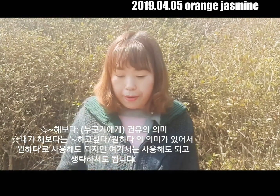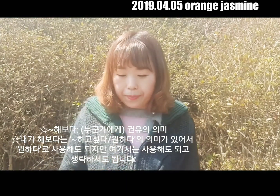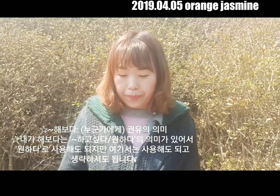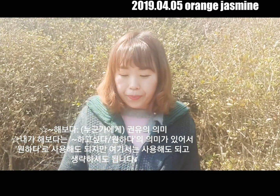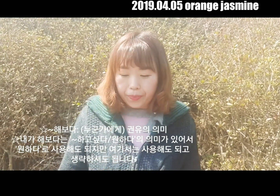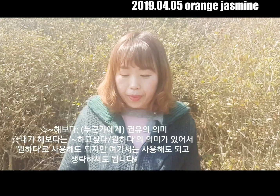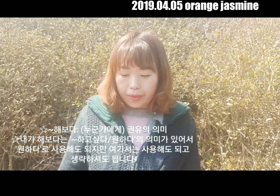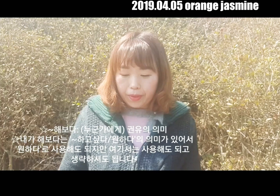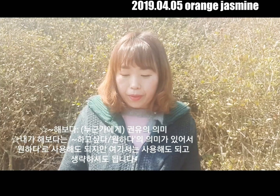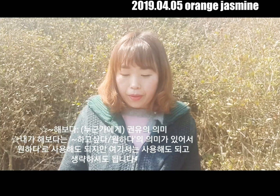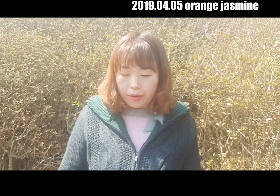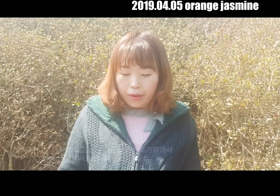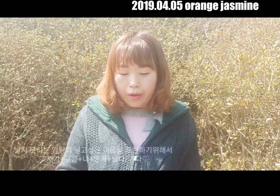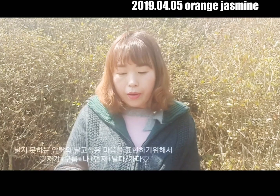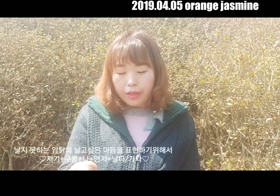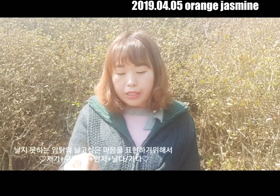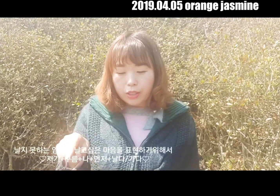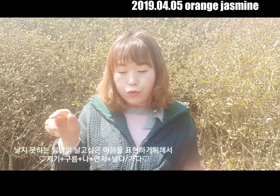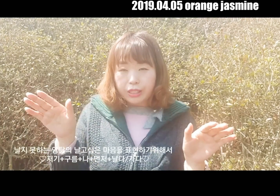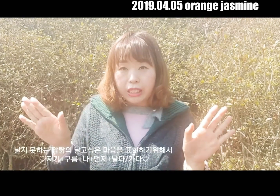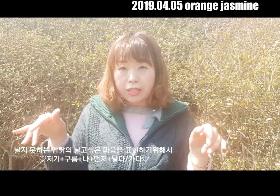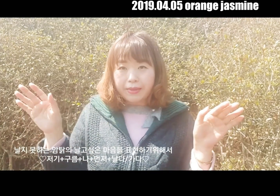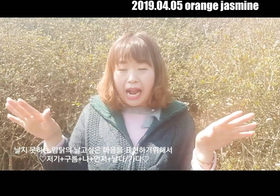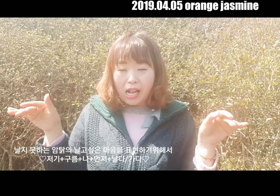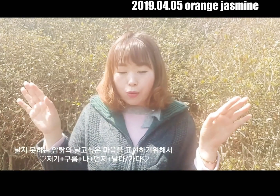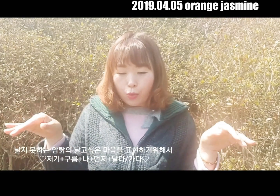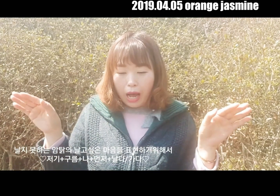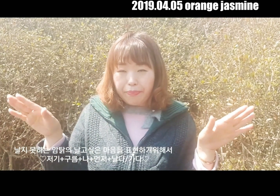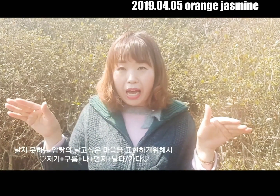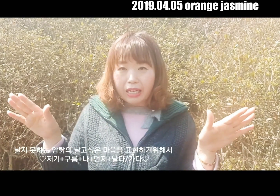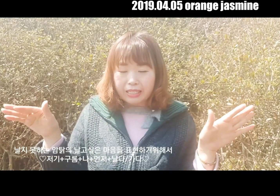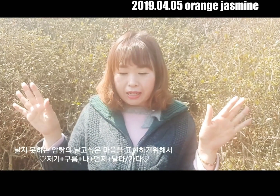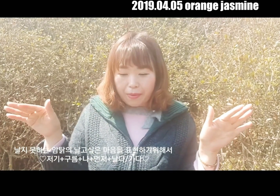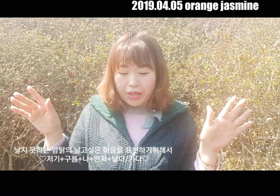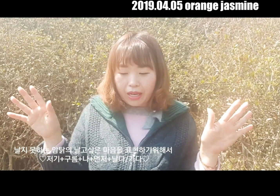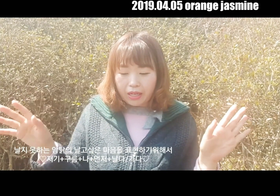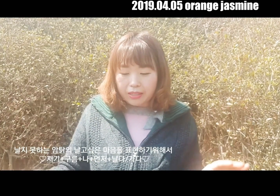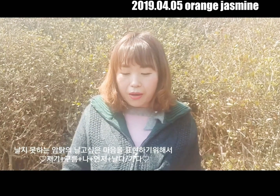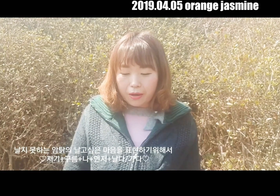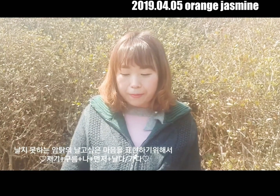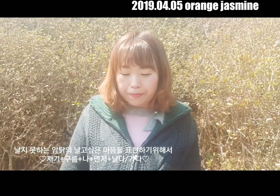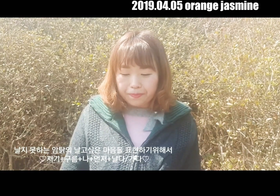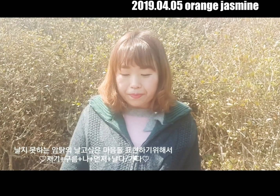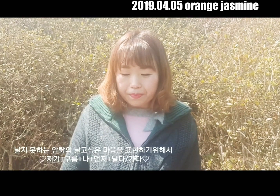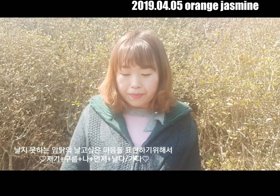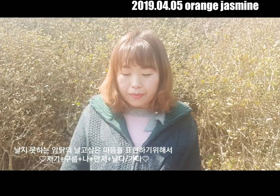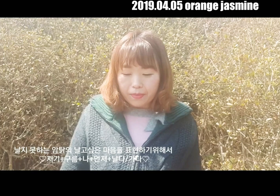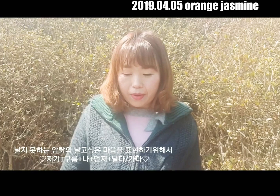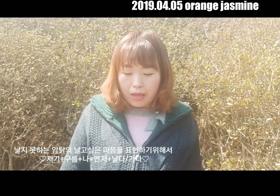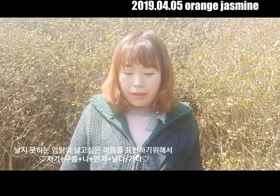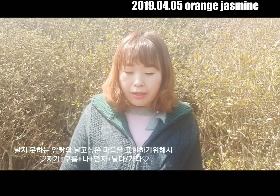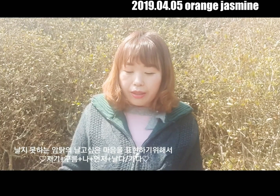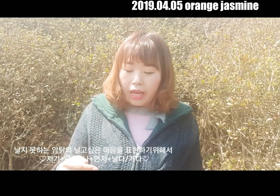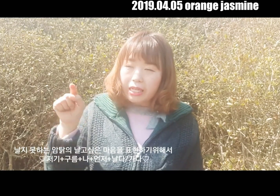가볼래. 그런데 이 친구는 지금 날고 암탉이잖아. 암탉이라서